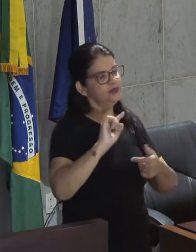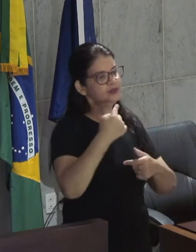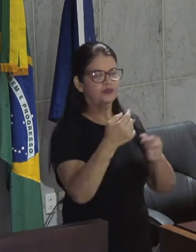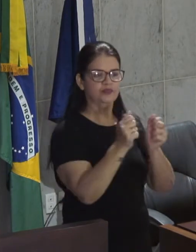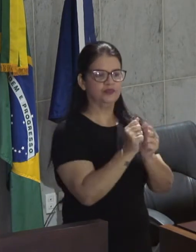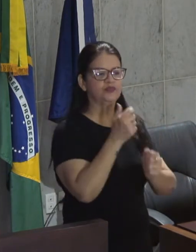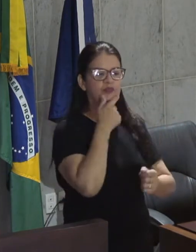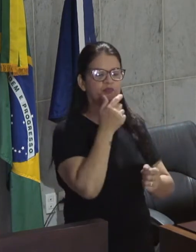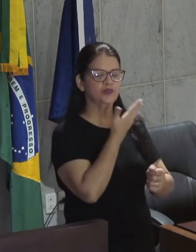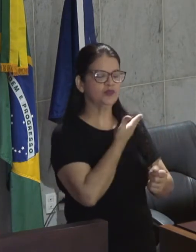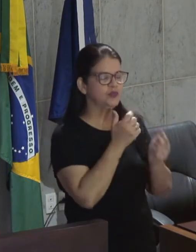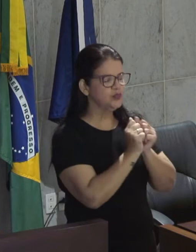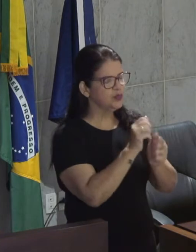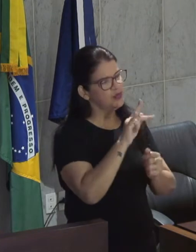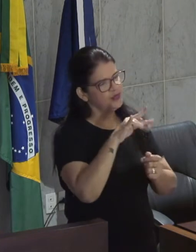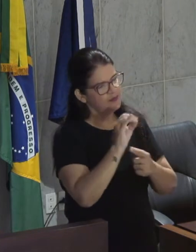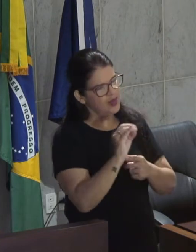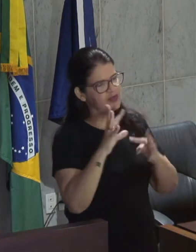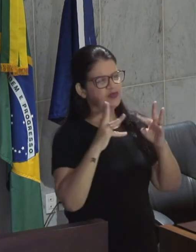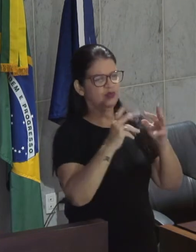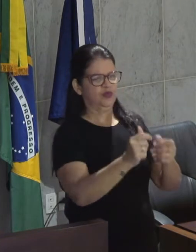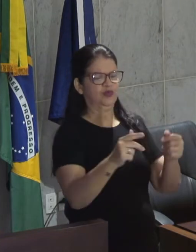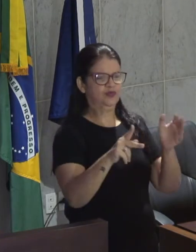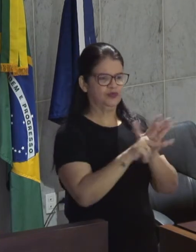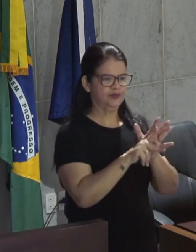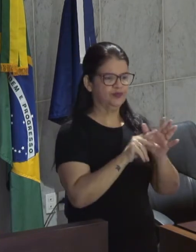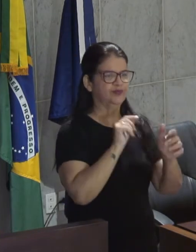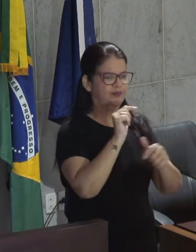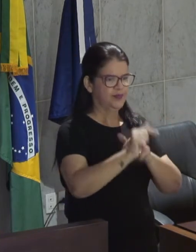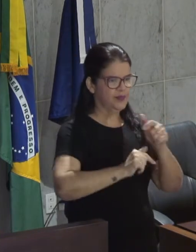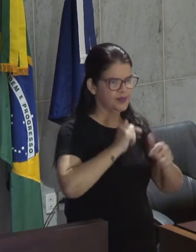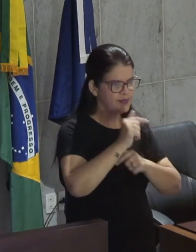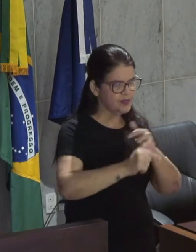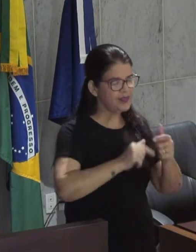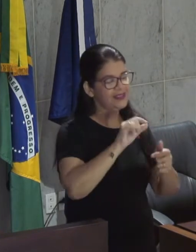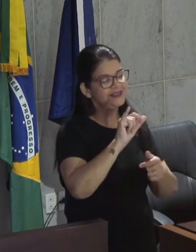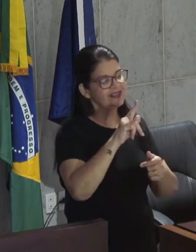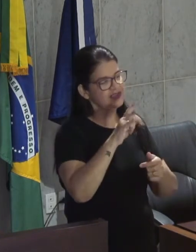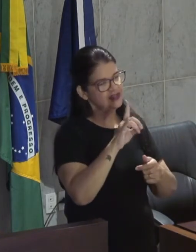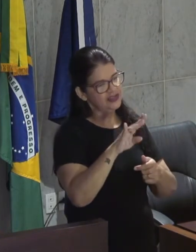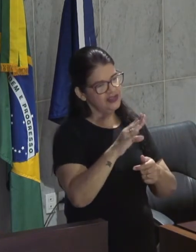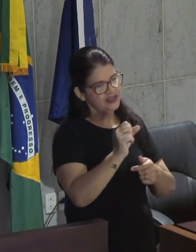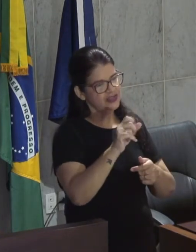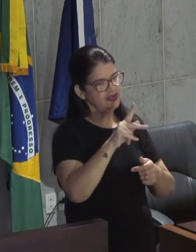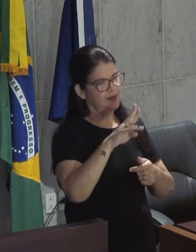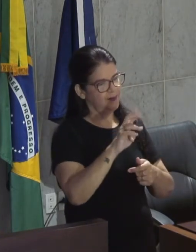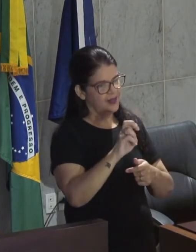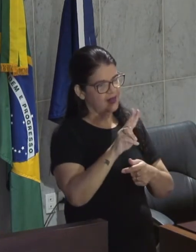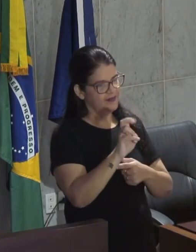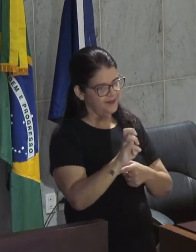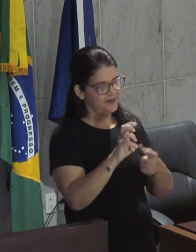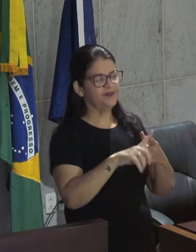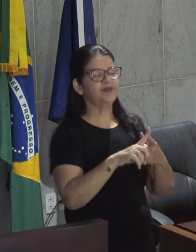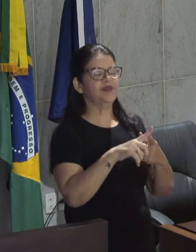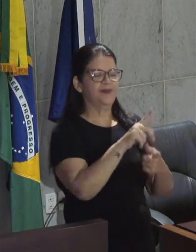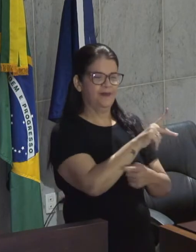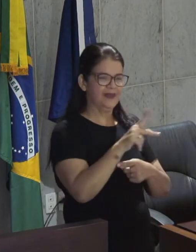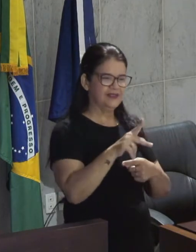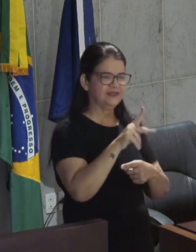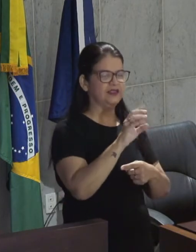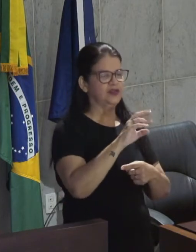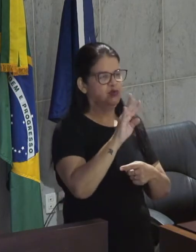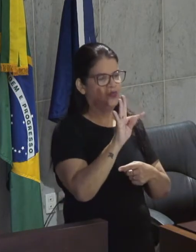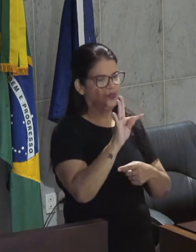com o companheiro Bonifácio e todos que fazem o Sindesprev. Meu presidente da CUT, companheiro Paulo